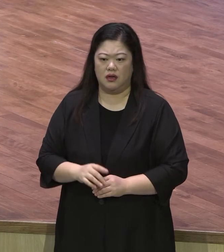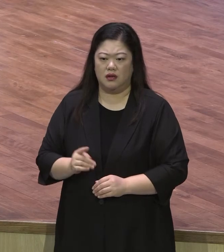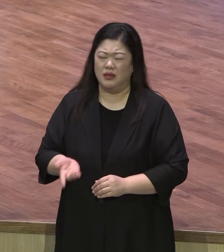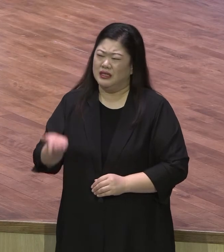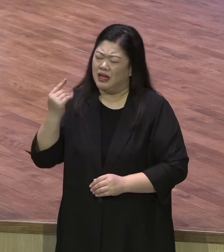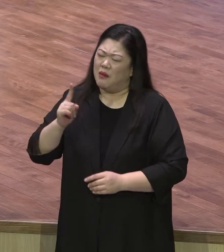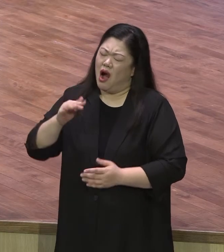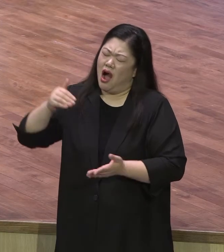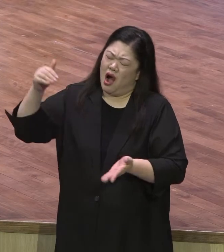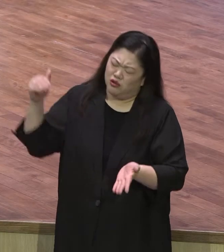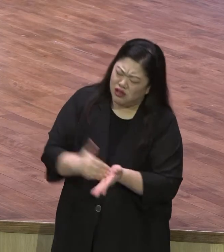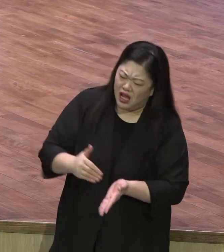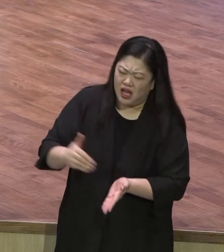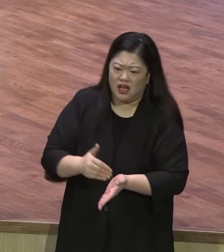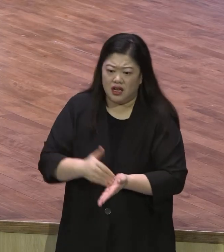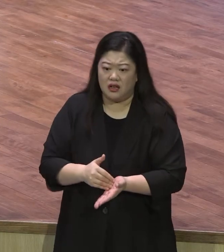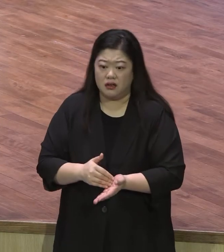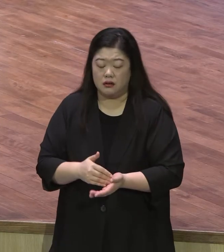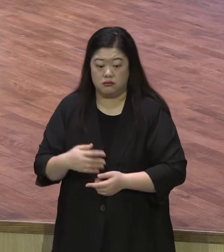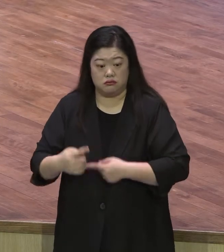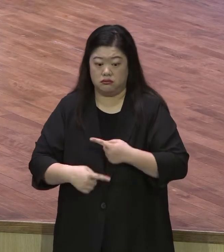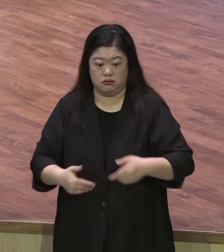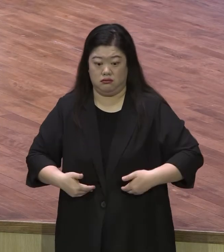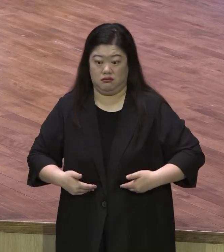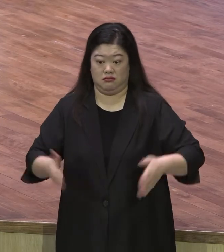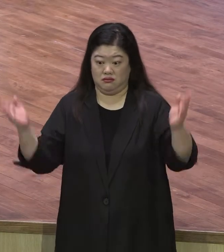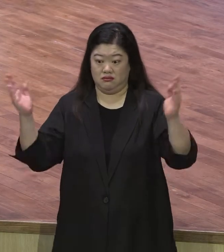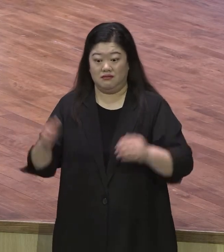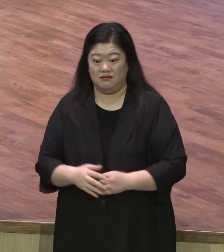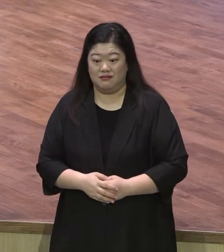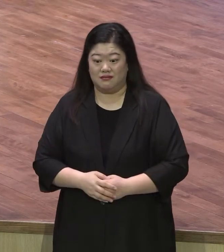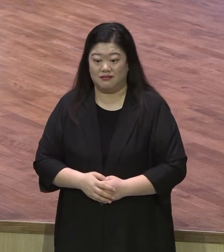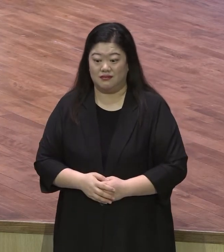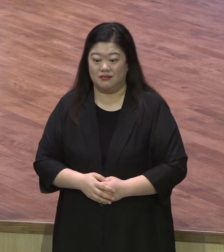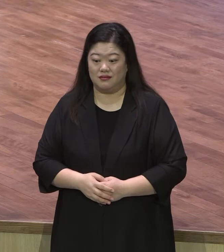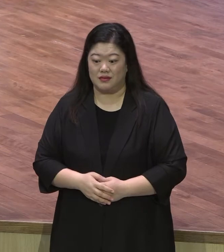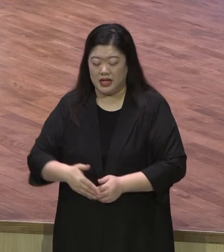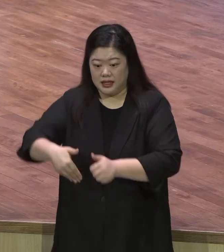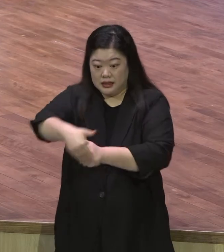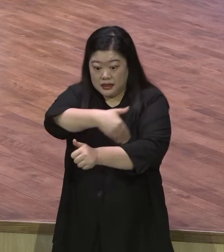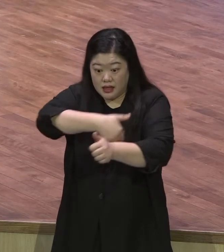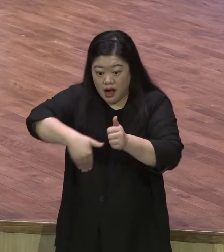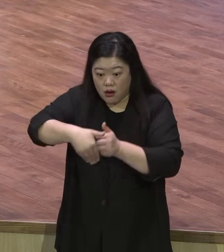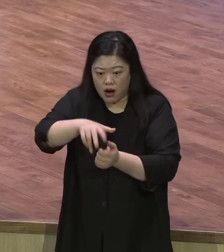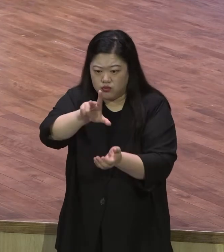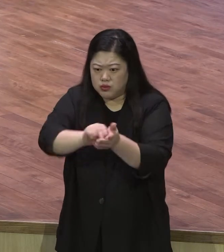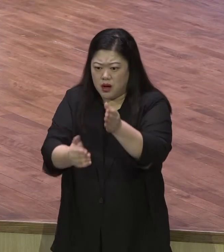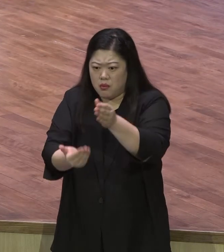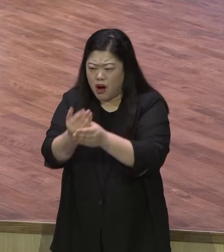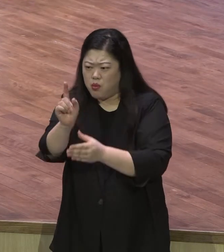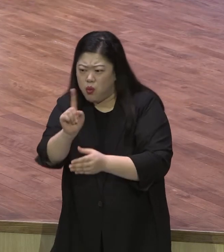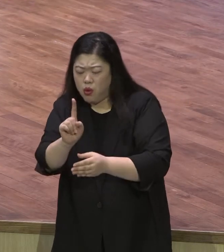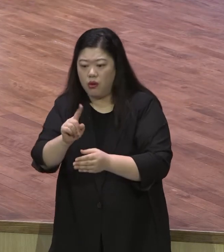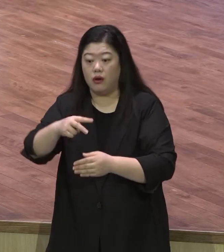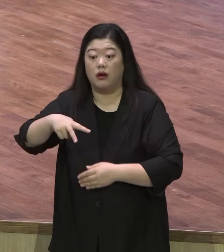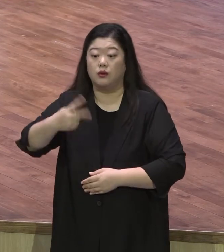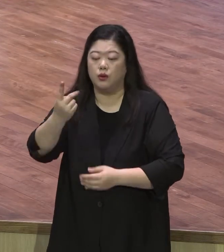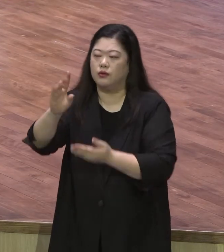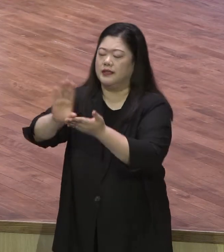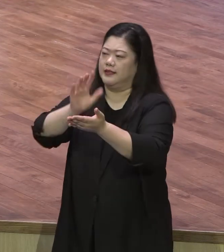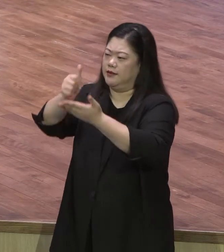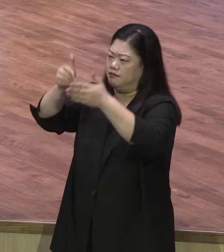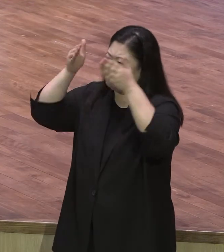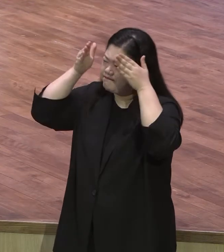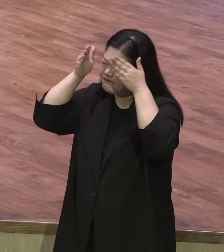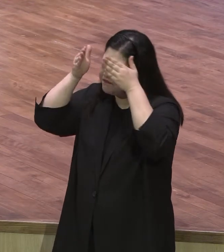그런 거 없죠. 우리 영계의 모든 성도들 어떤 상황과 환경 속에서도 오직 그리스도 바라보면서